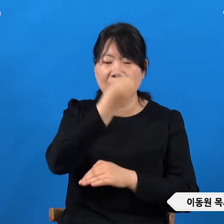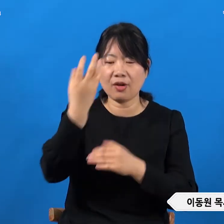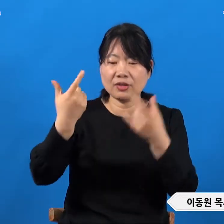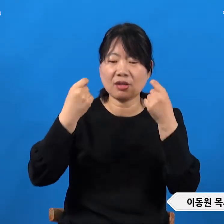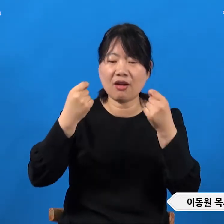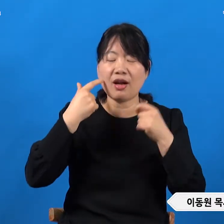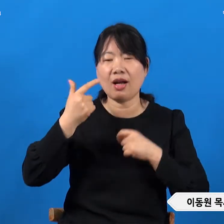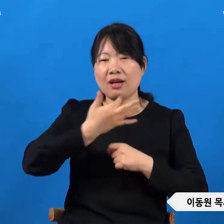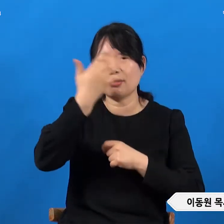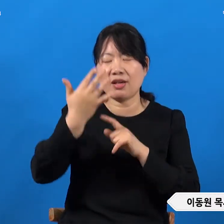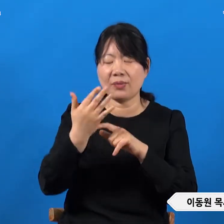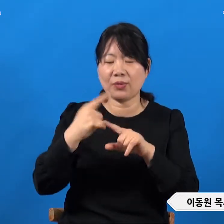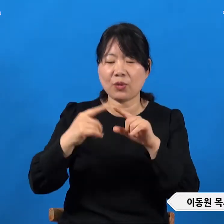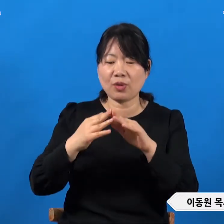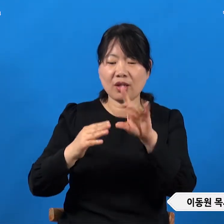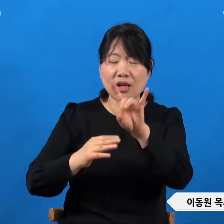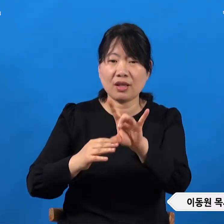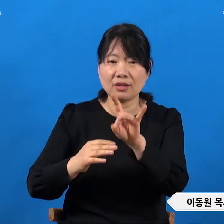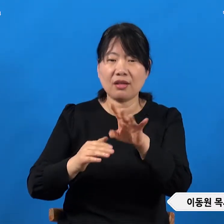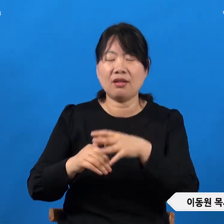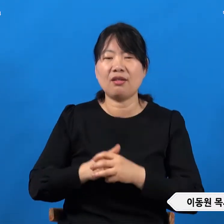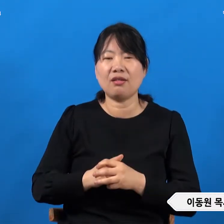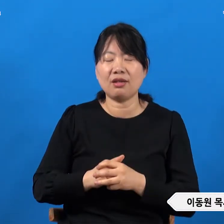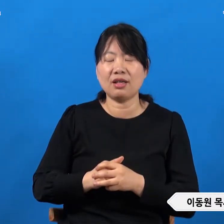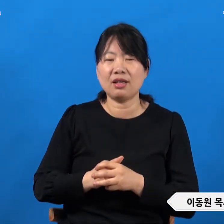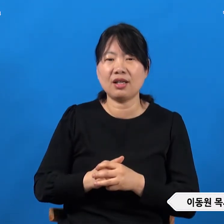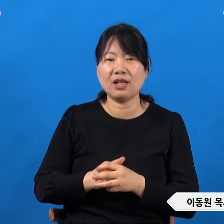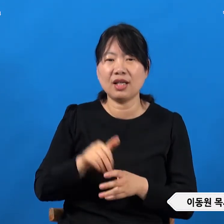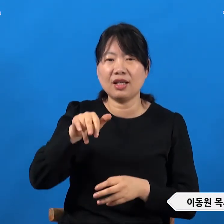별만큼 아름다운 교회 하나,